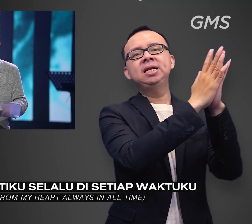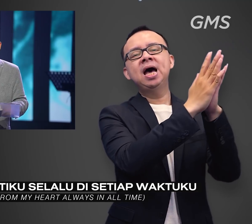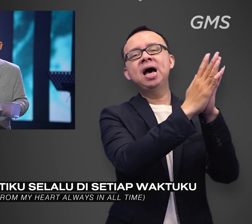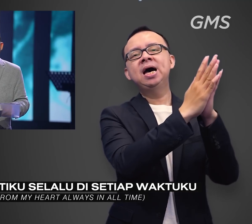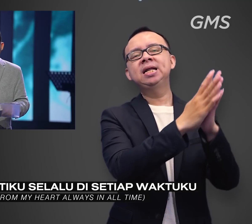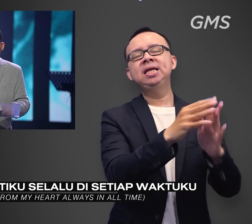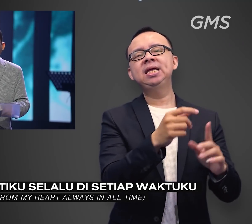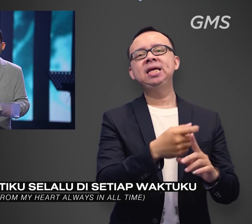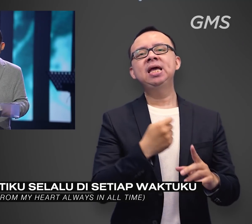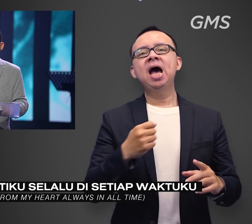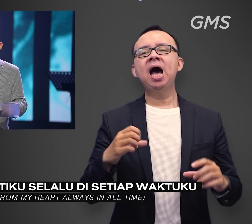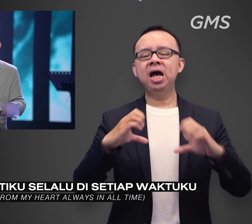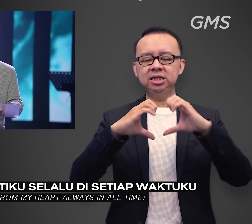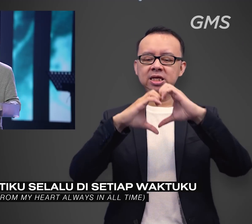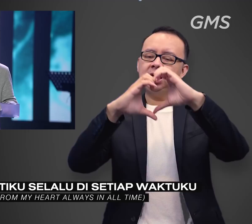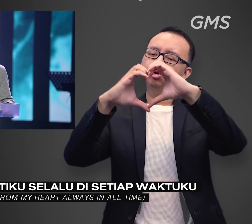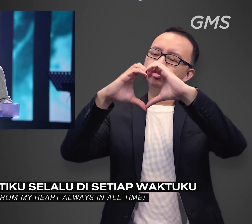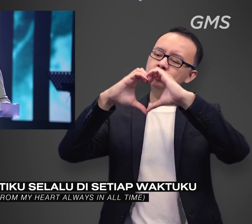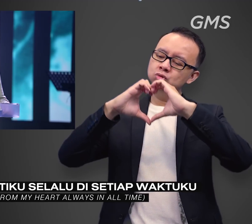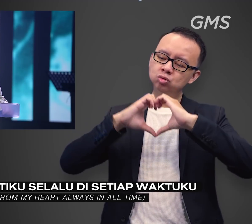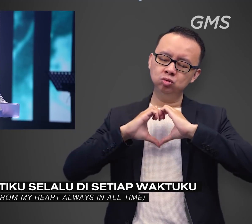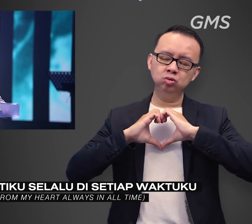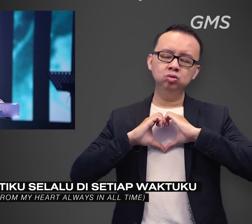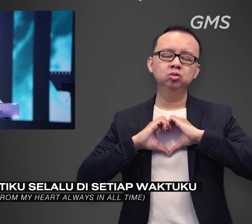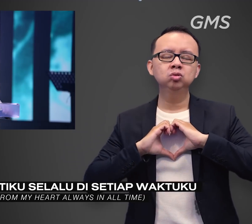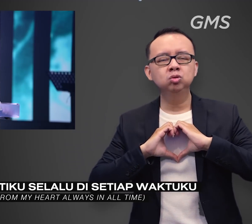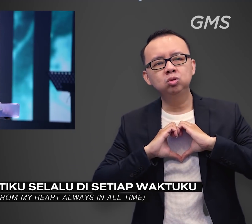pujian dari hatiku,